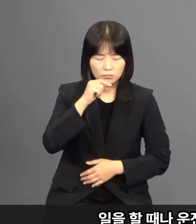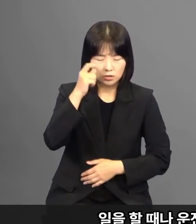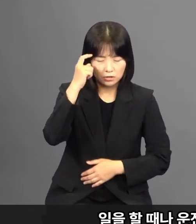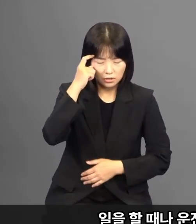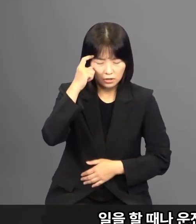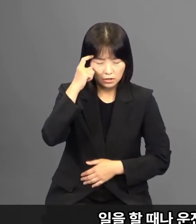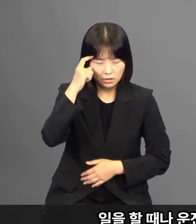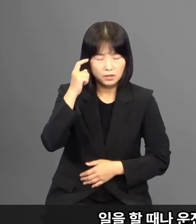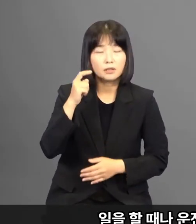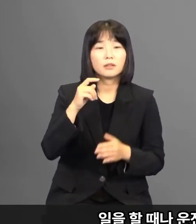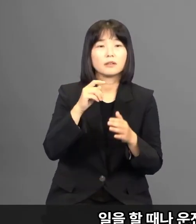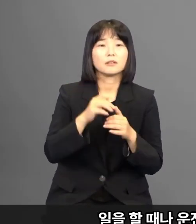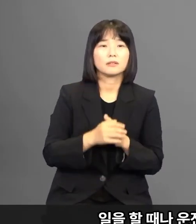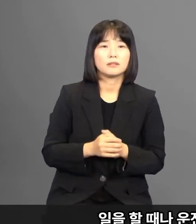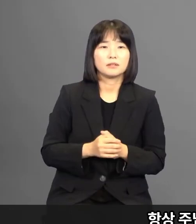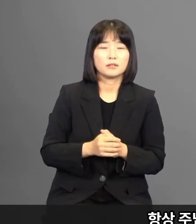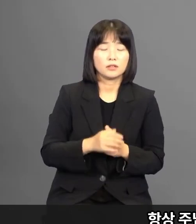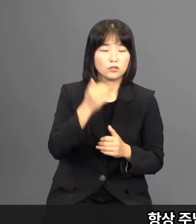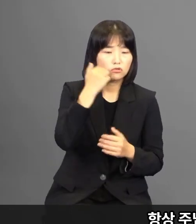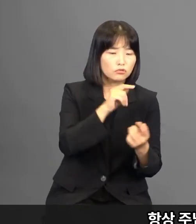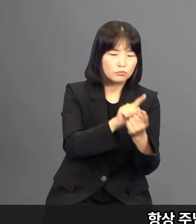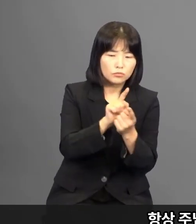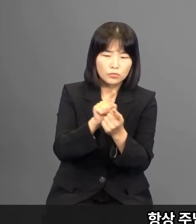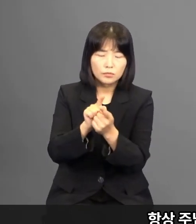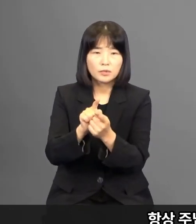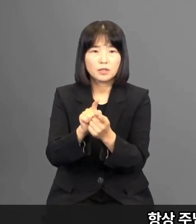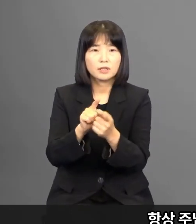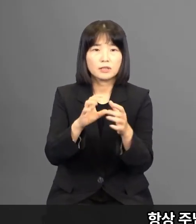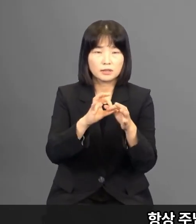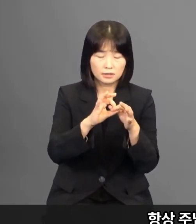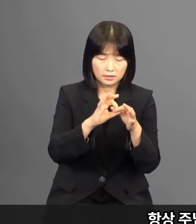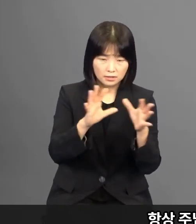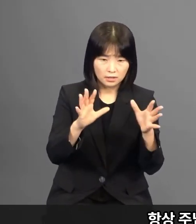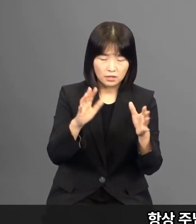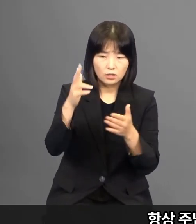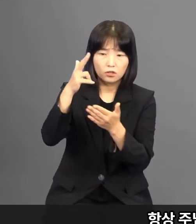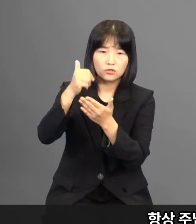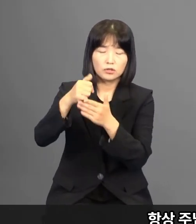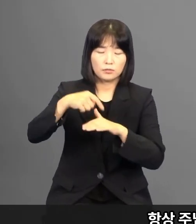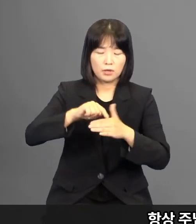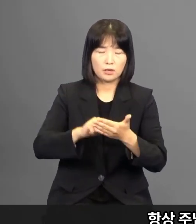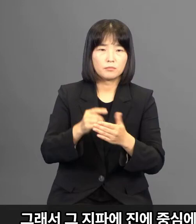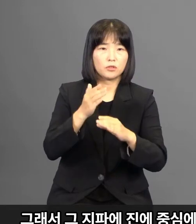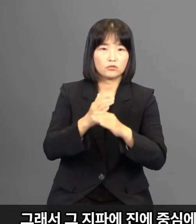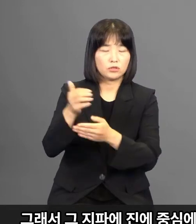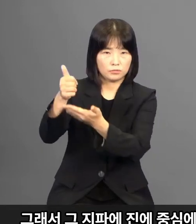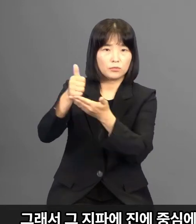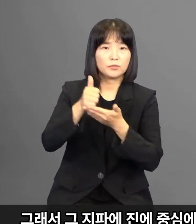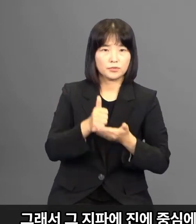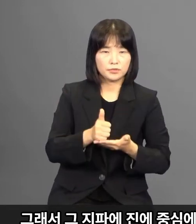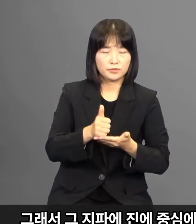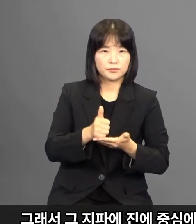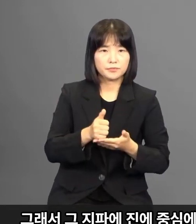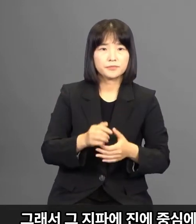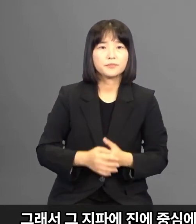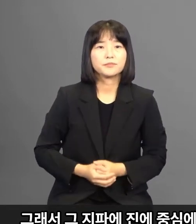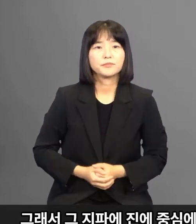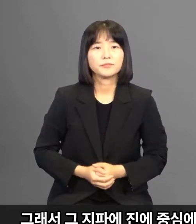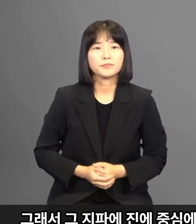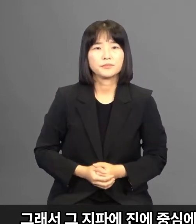때나 누구를 만날 때나 항상 주님을 중심에 모시라고. 그래서 그 지파의